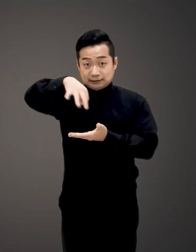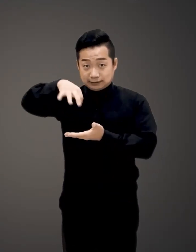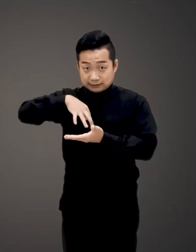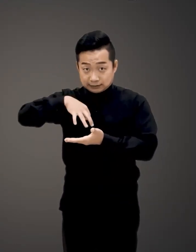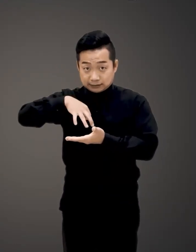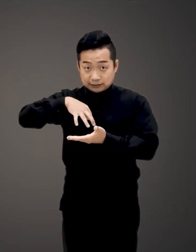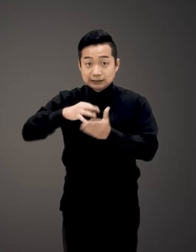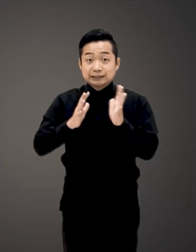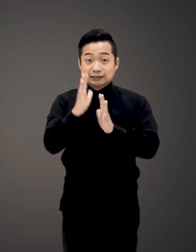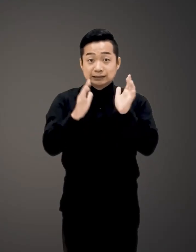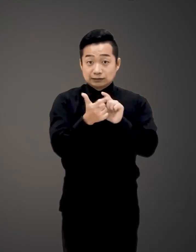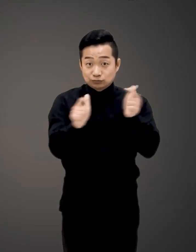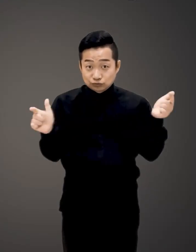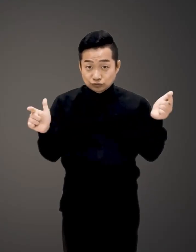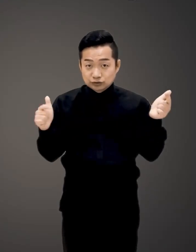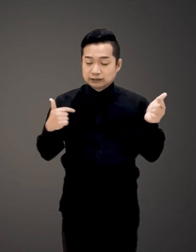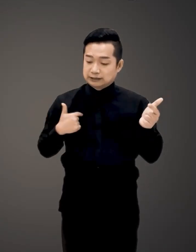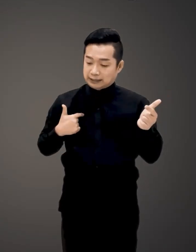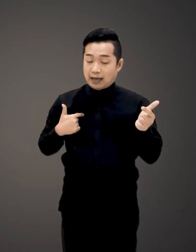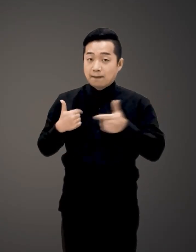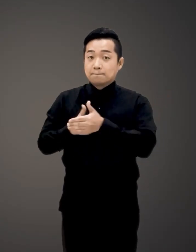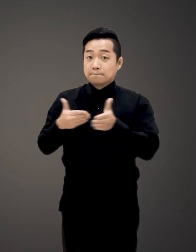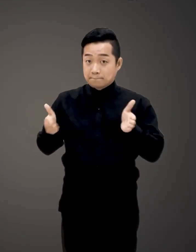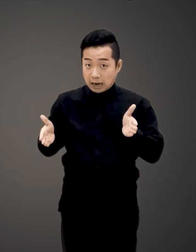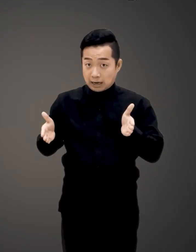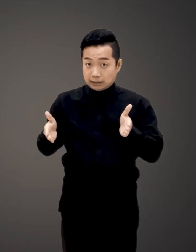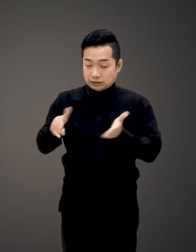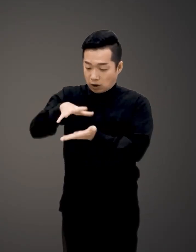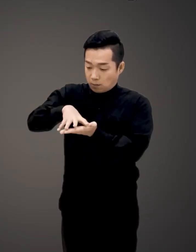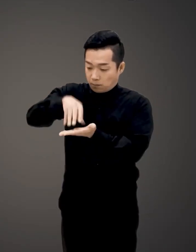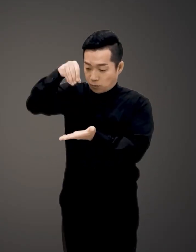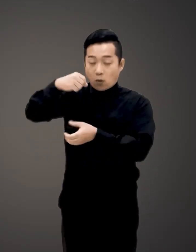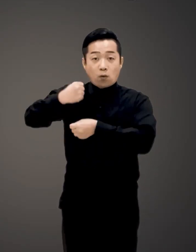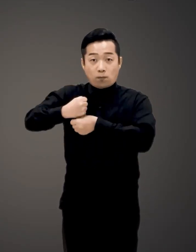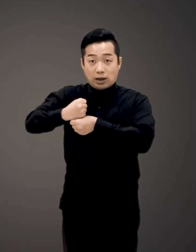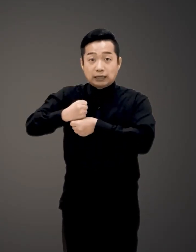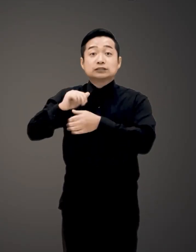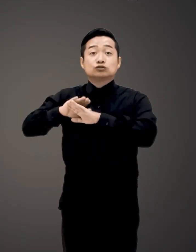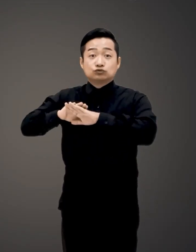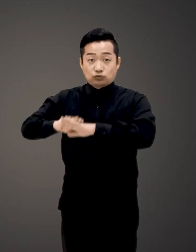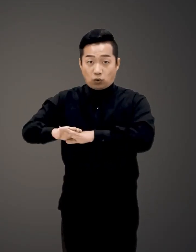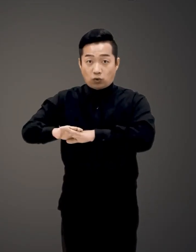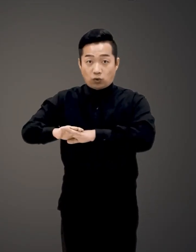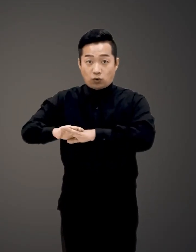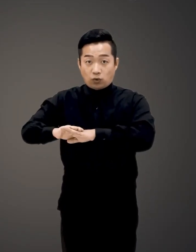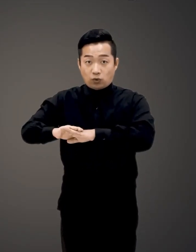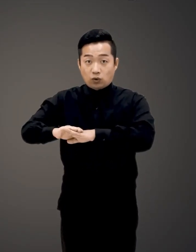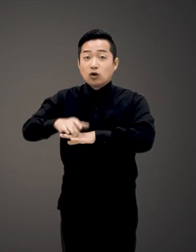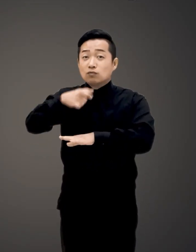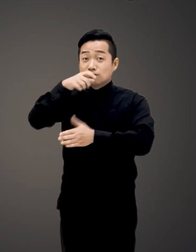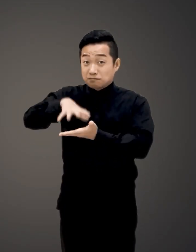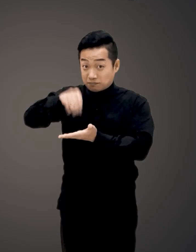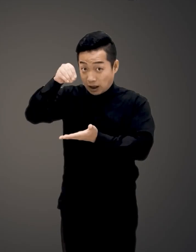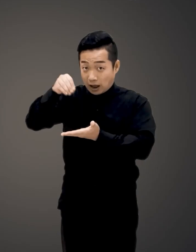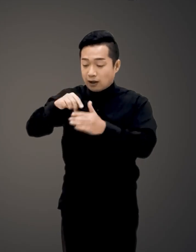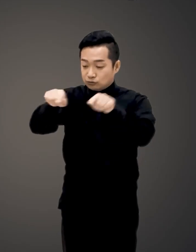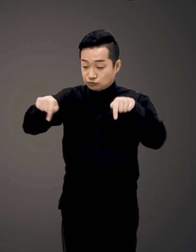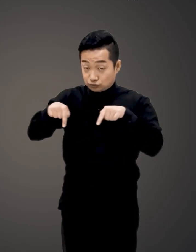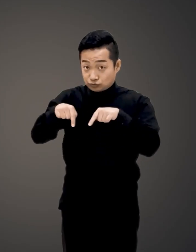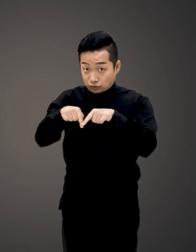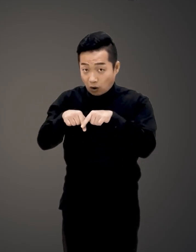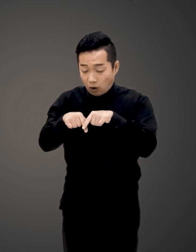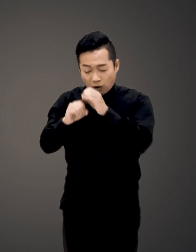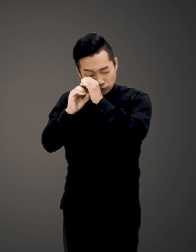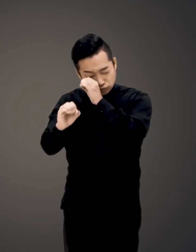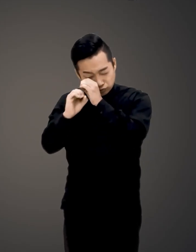채집을 해서 가져온 식물들을 작업실 안에 와서 표본으로 만들고요. 그리고 만들어진